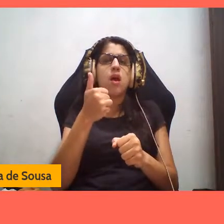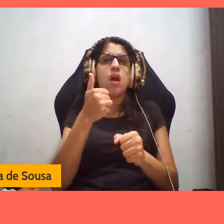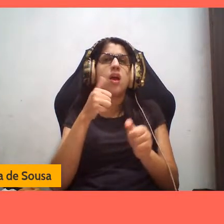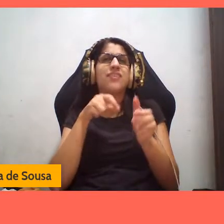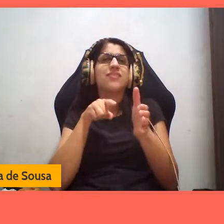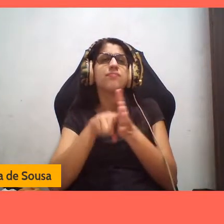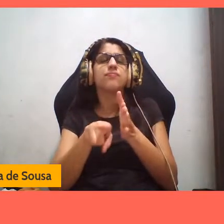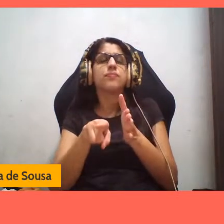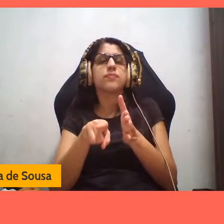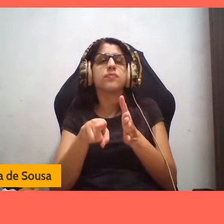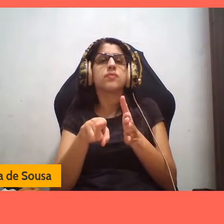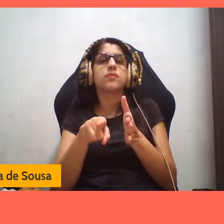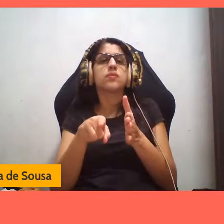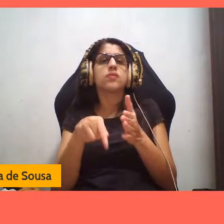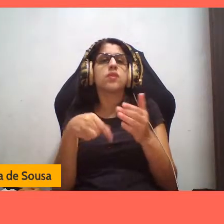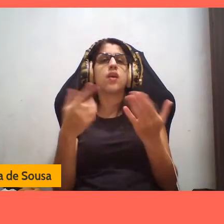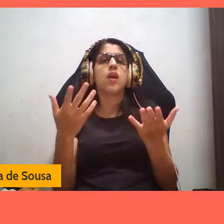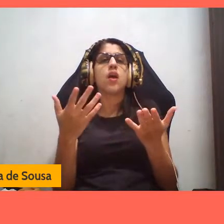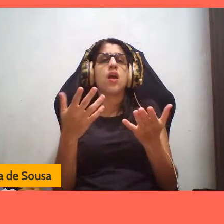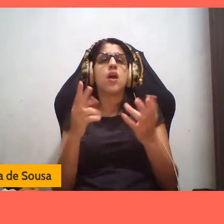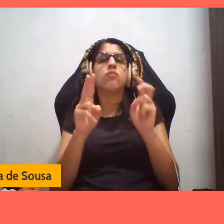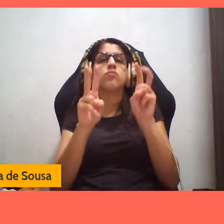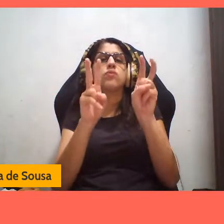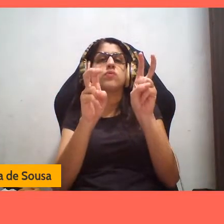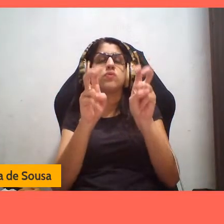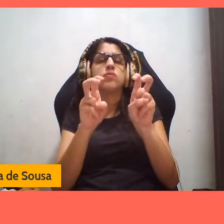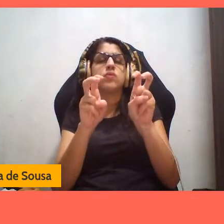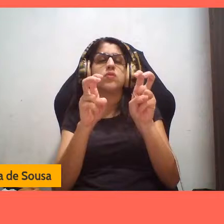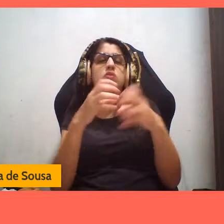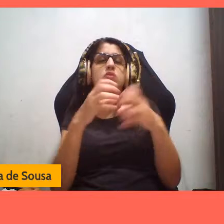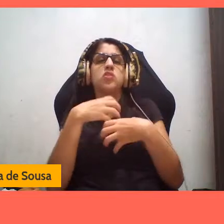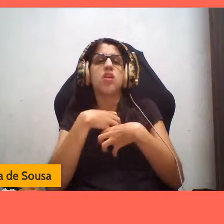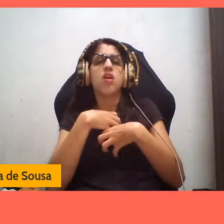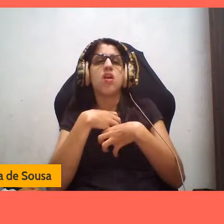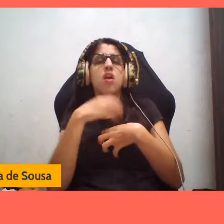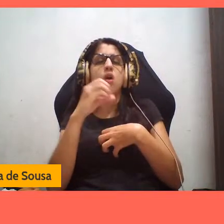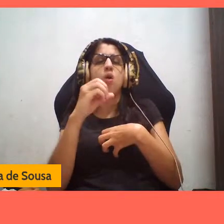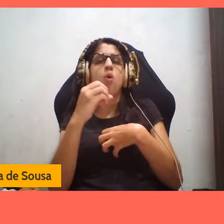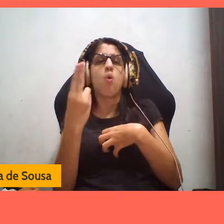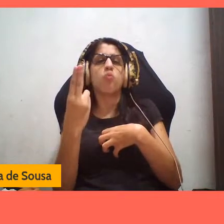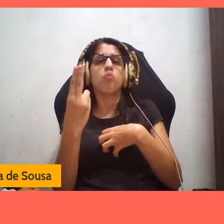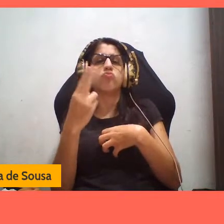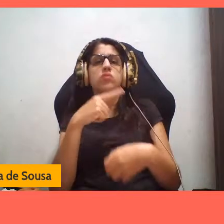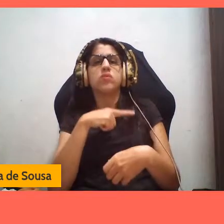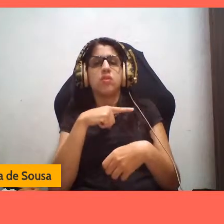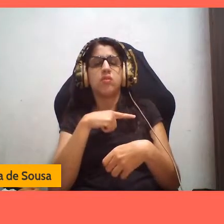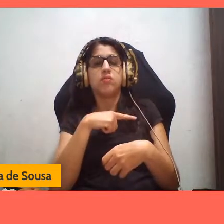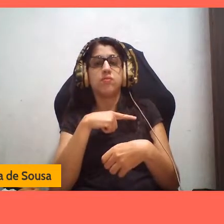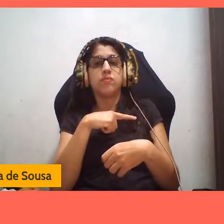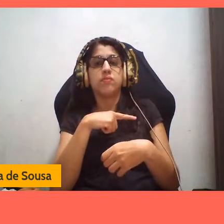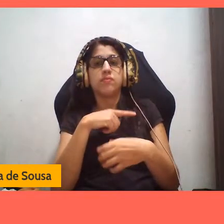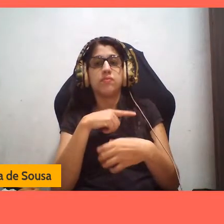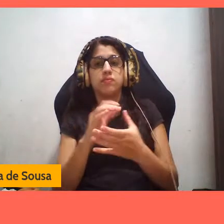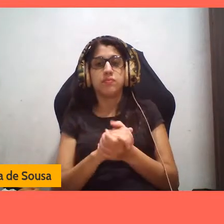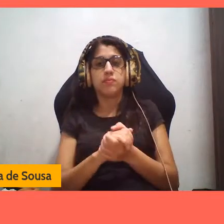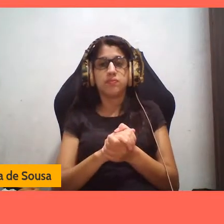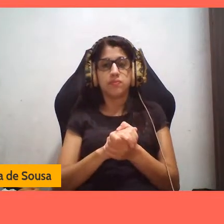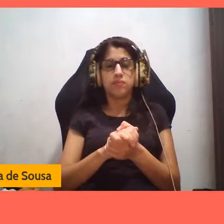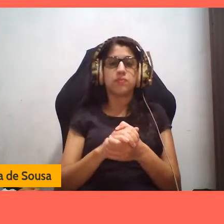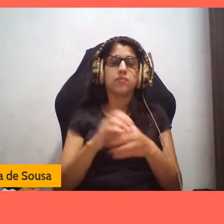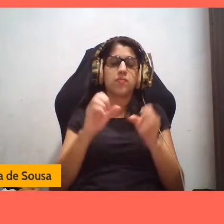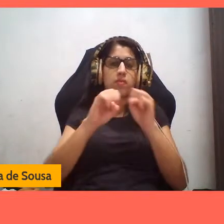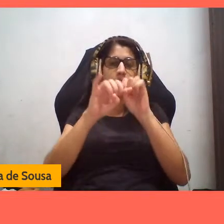questionamento, é essa questão de ser ou ter, de ter clareza sobre qual é a nossa